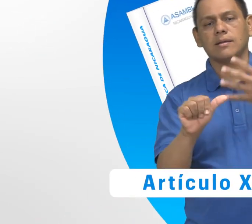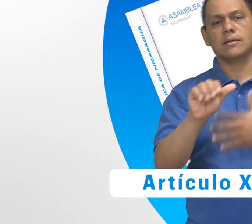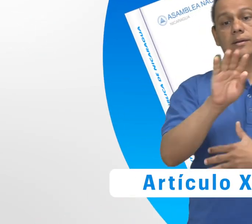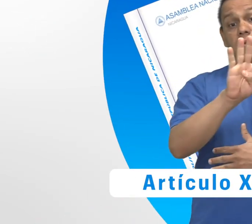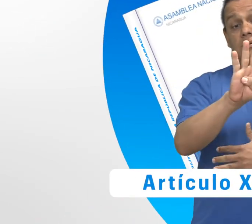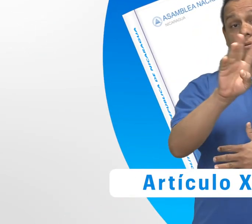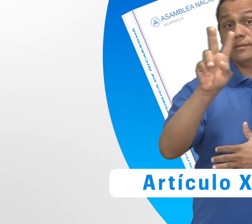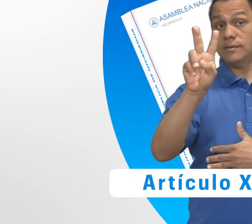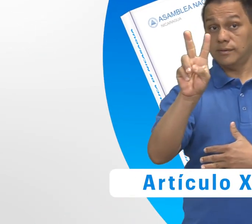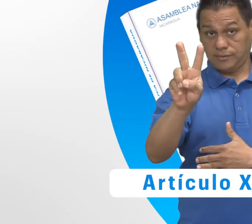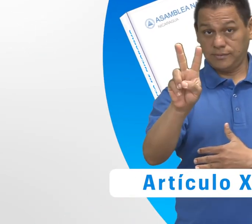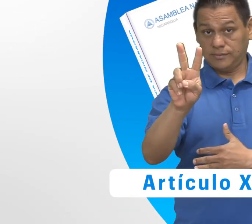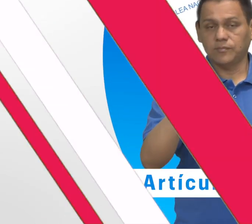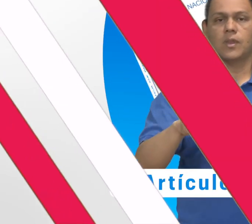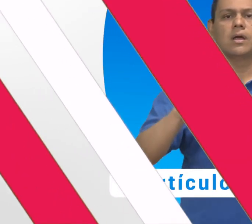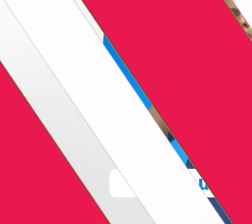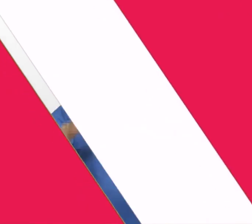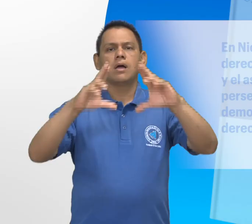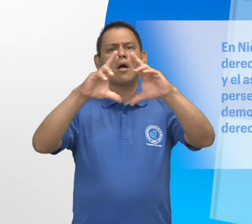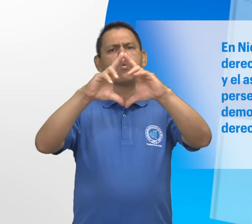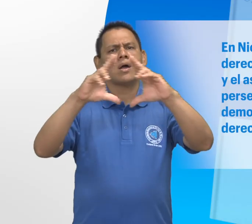Artículo 42.